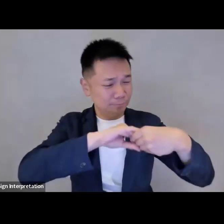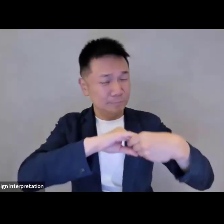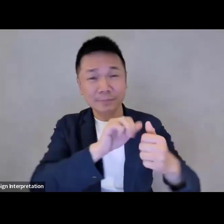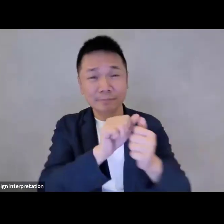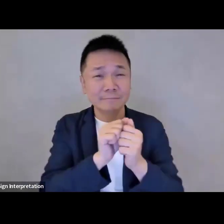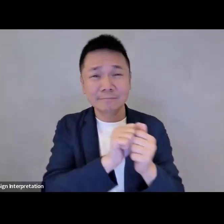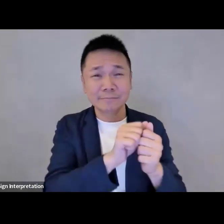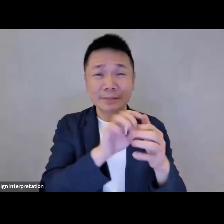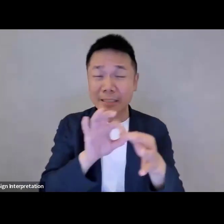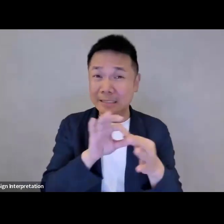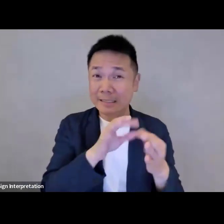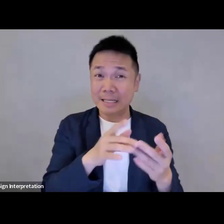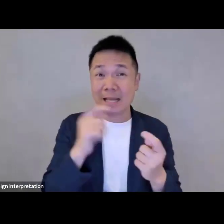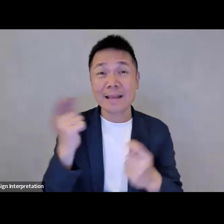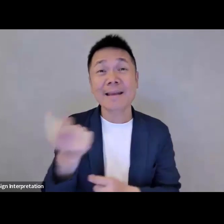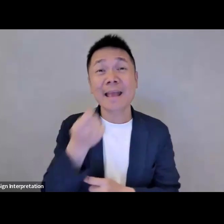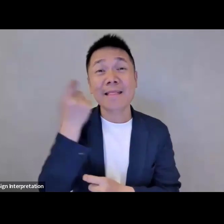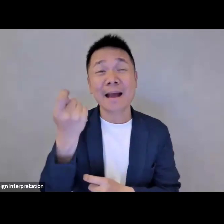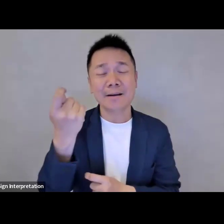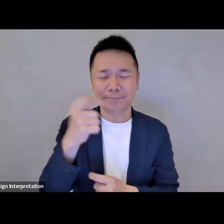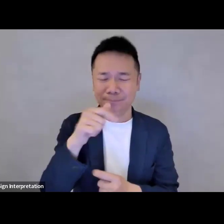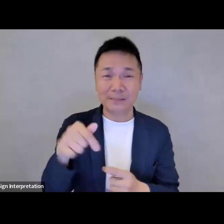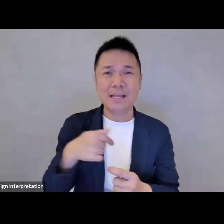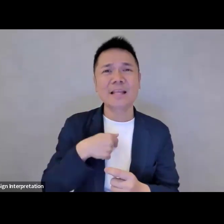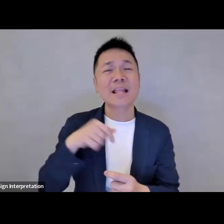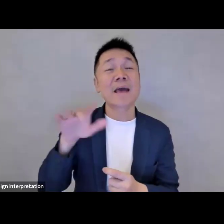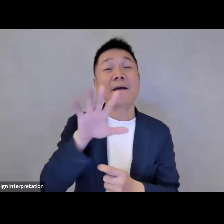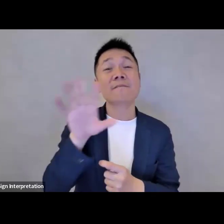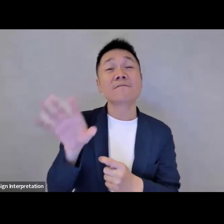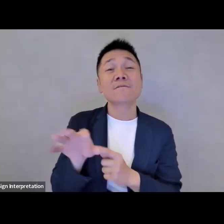当我看到我的这些旅行，